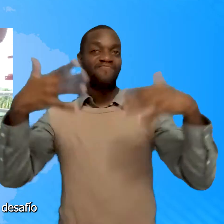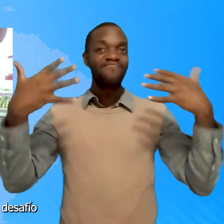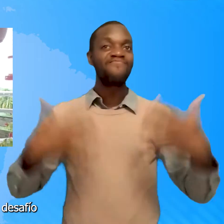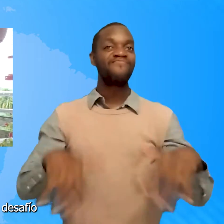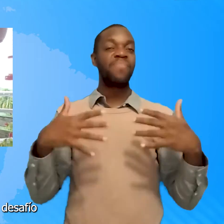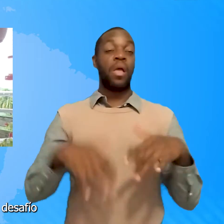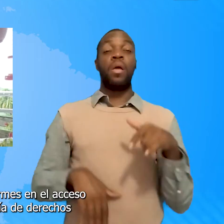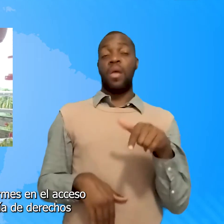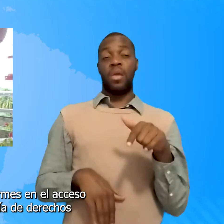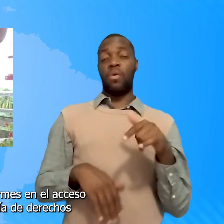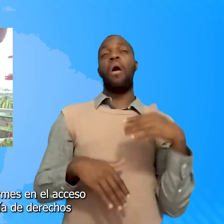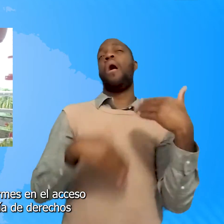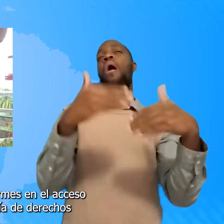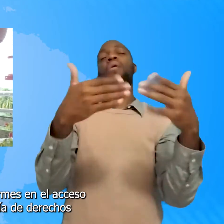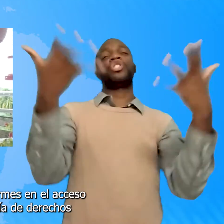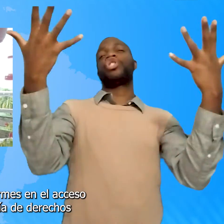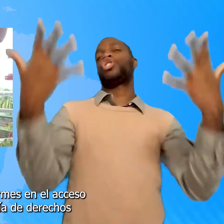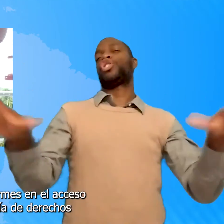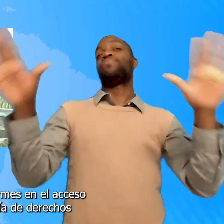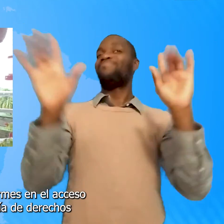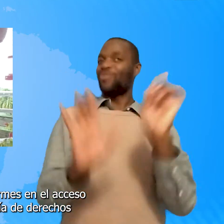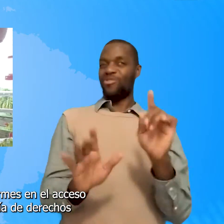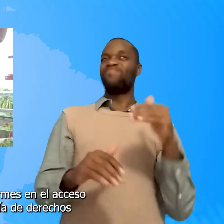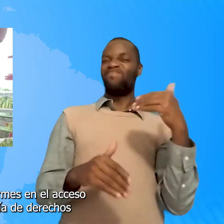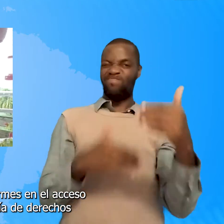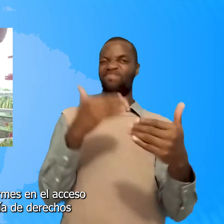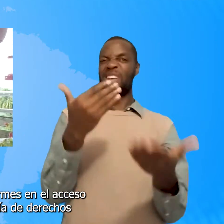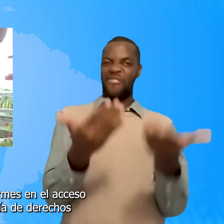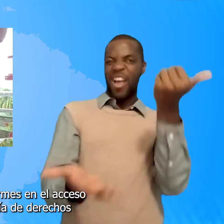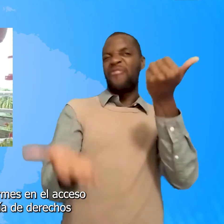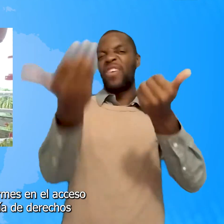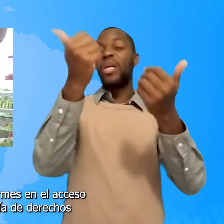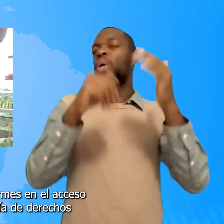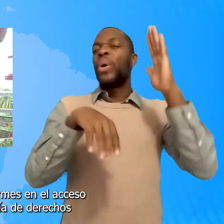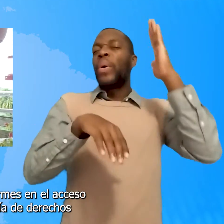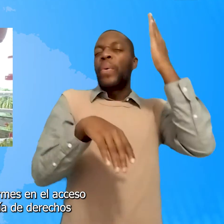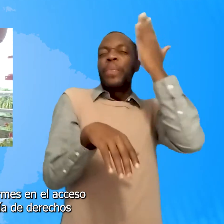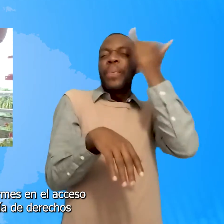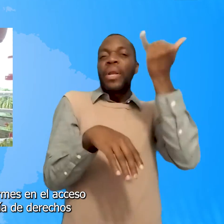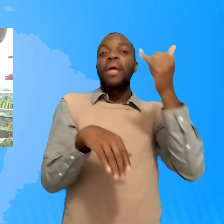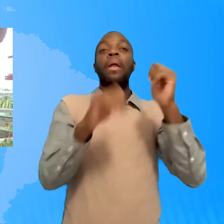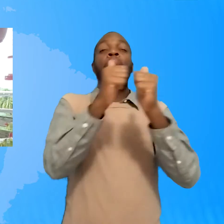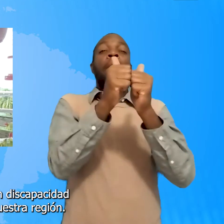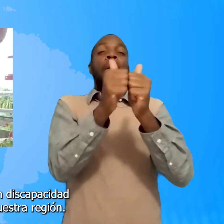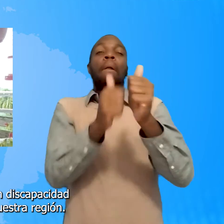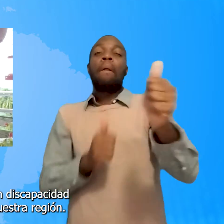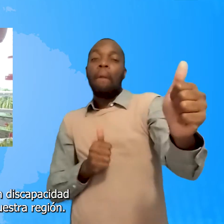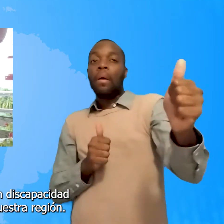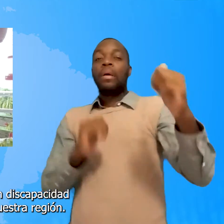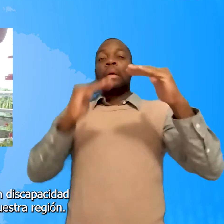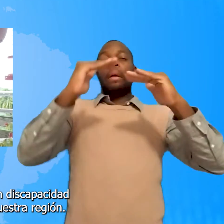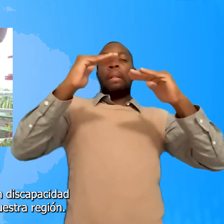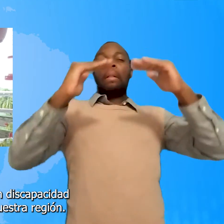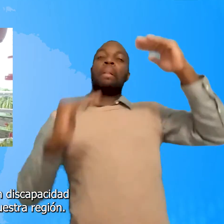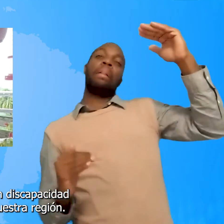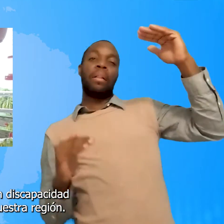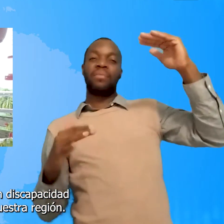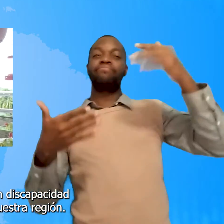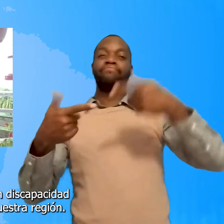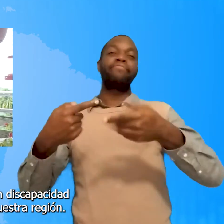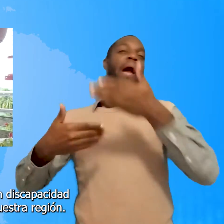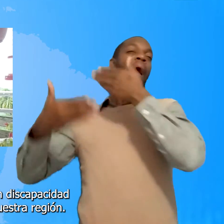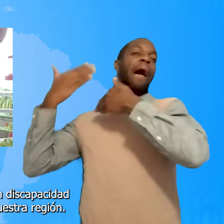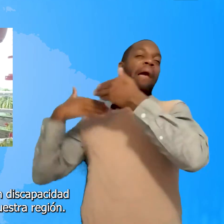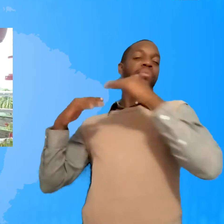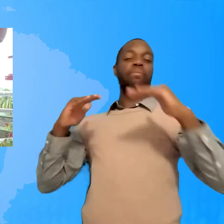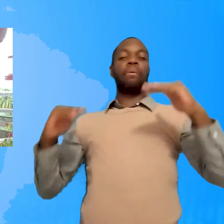de gran desafío y de brechas enormes en el acceso y en la garantía de derechos de la niñez con discapacidad todavía